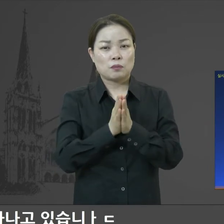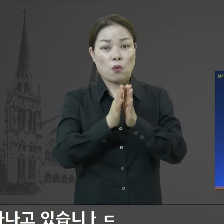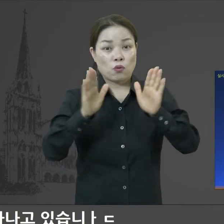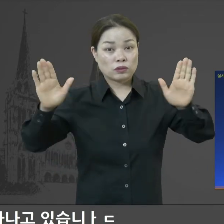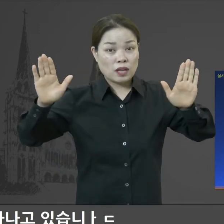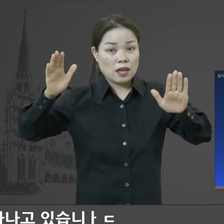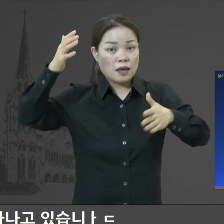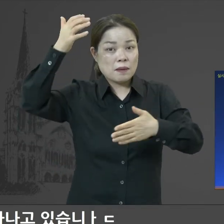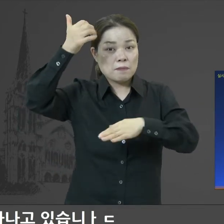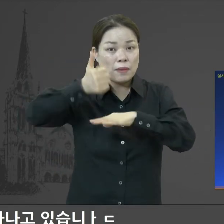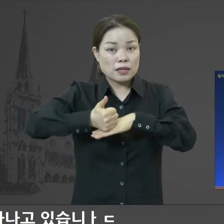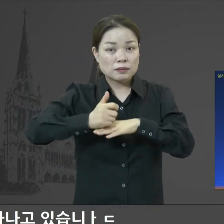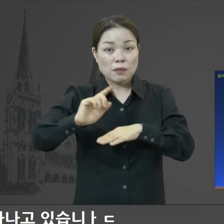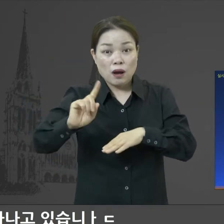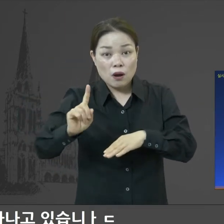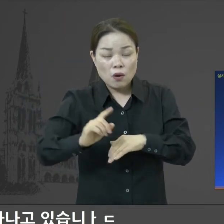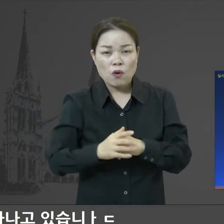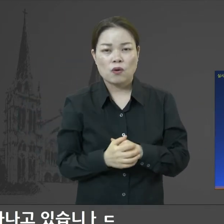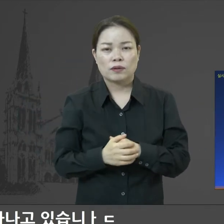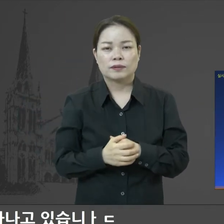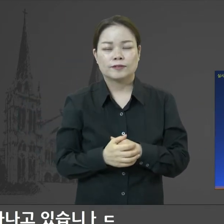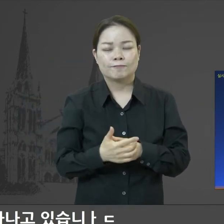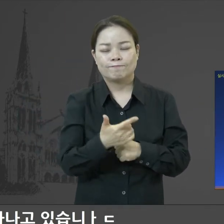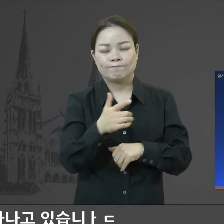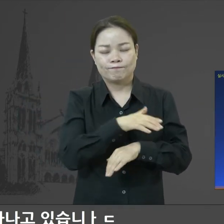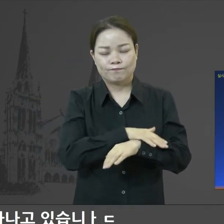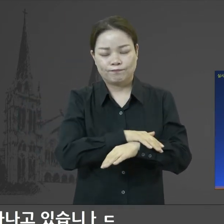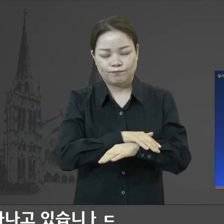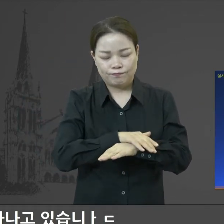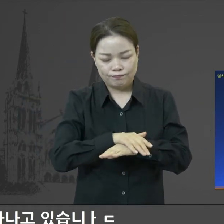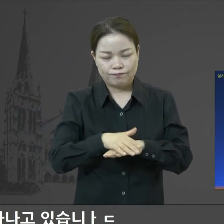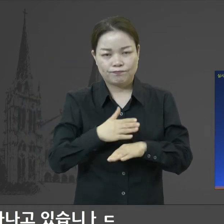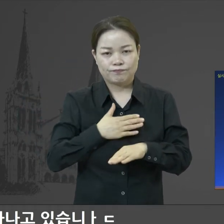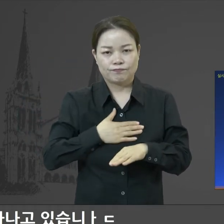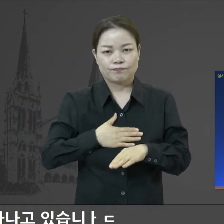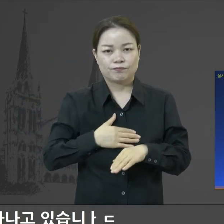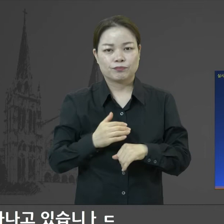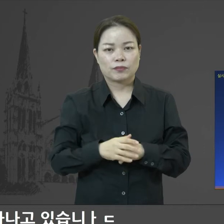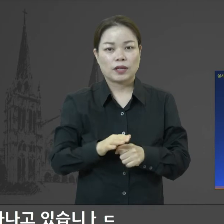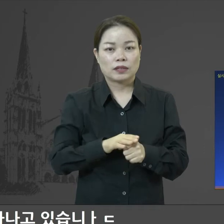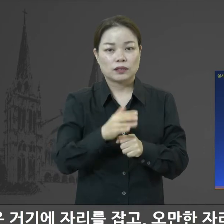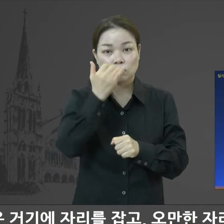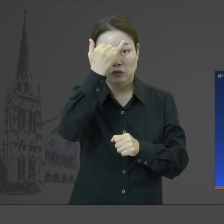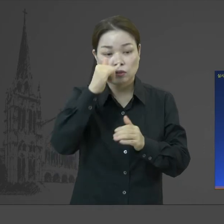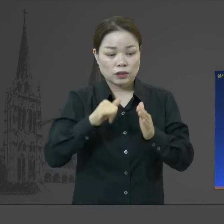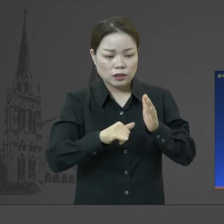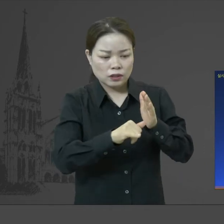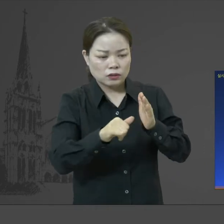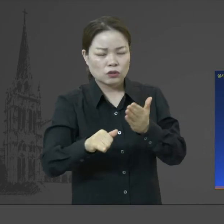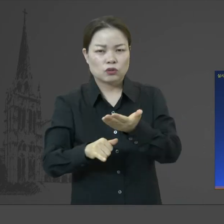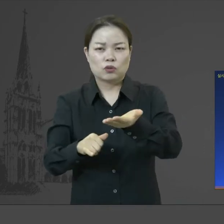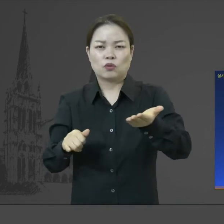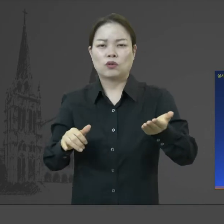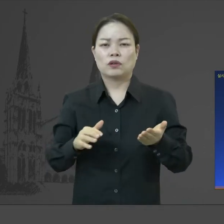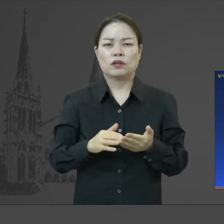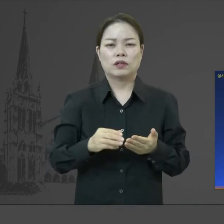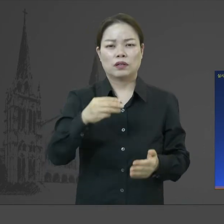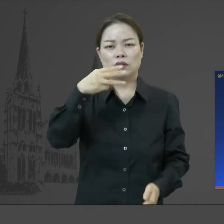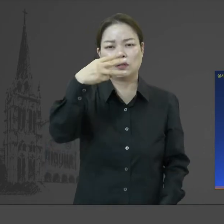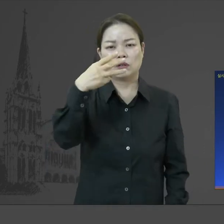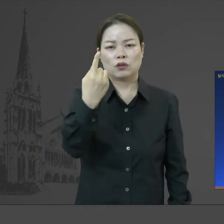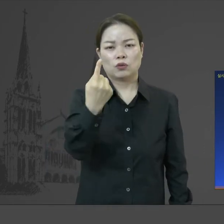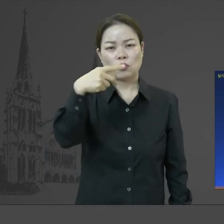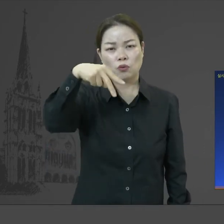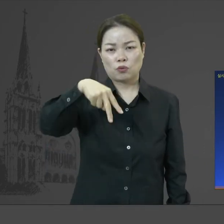비극적으로 끝납니까? 우린 그것을 너무너무 잘 알고 있습니다. 우리 바라기는 사랑하는 충현의 모든 가족 여러분, 롯과 같이 되지